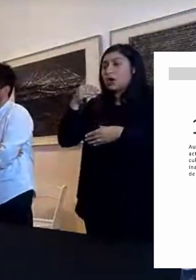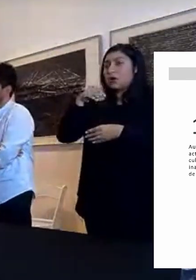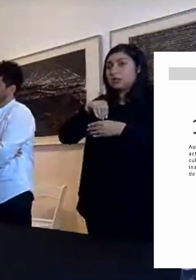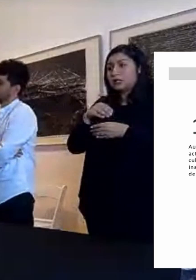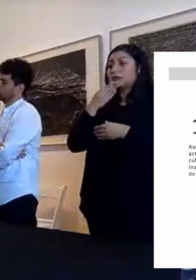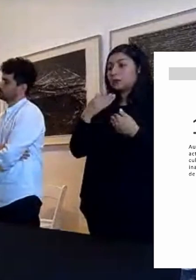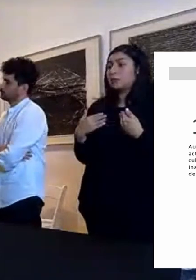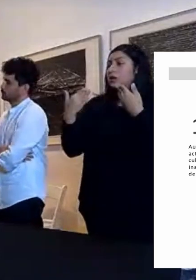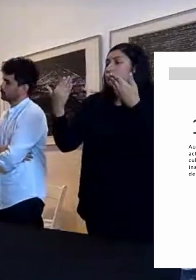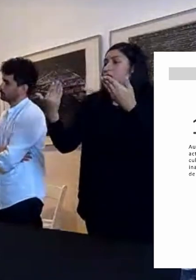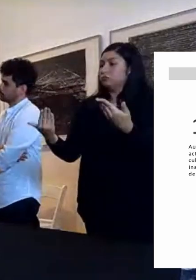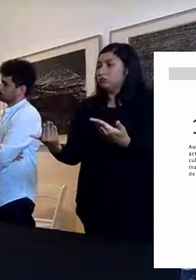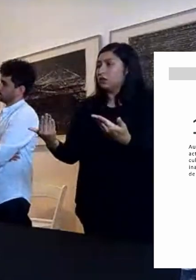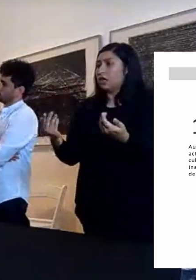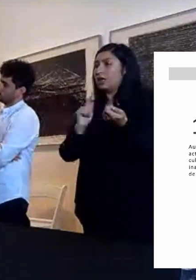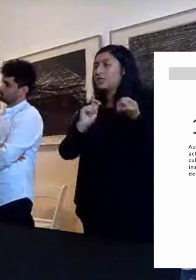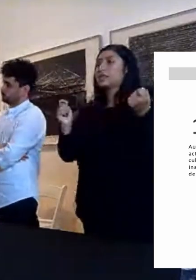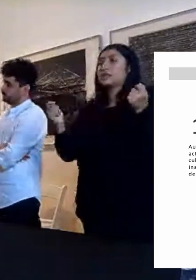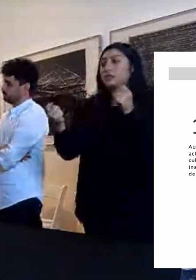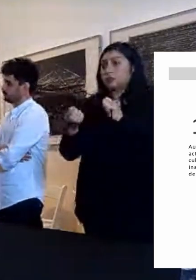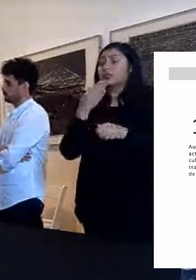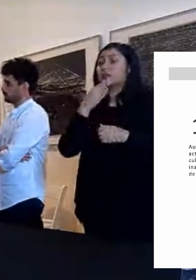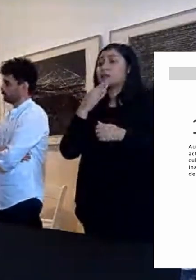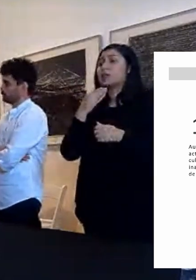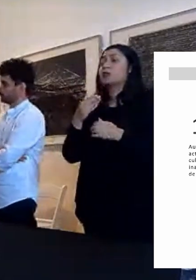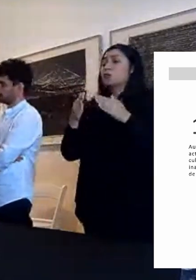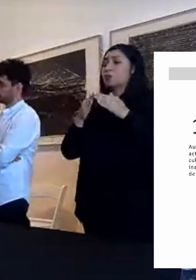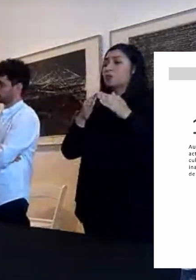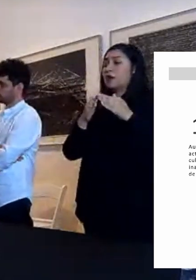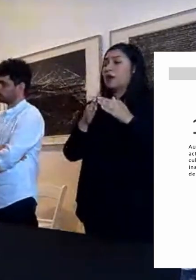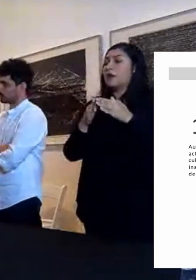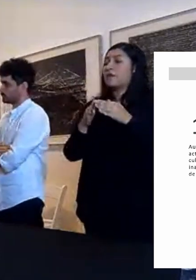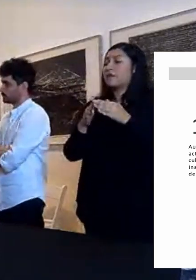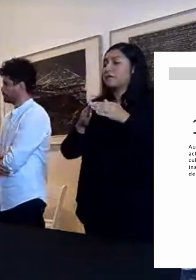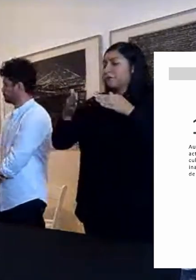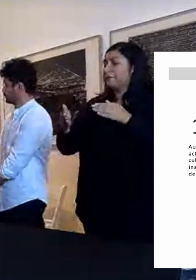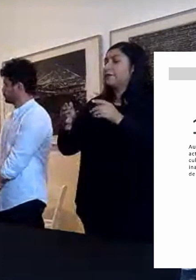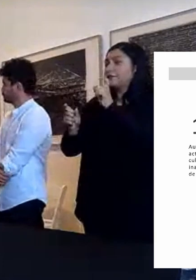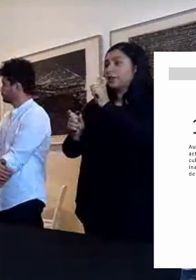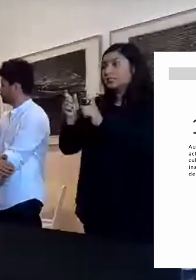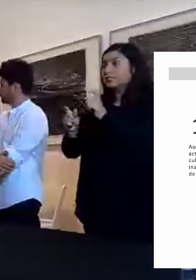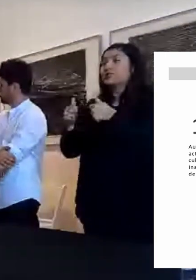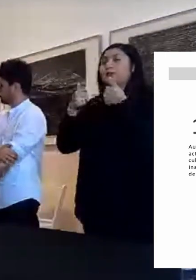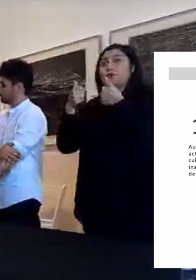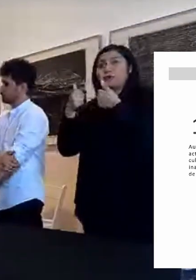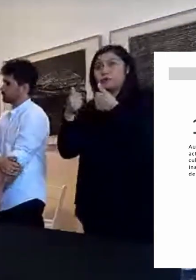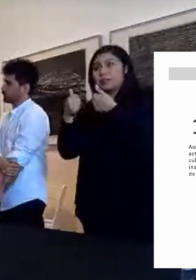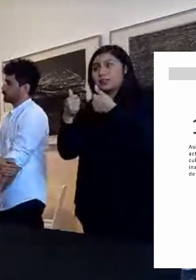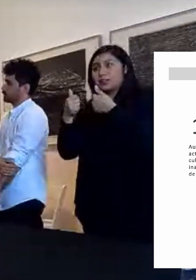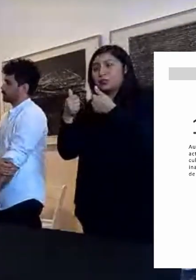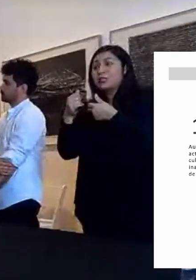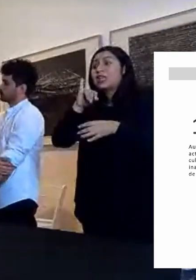los pasos para afuera, porque transformarnos también en buenos vecinos. Esa es también la lógica, como ser un vecino más o una vecina más